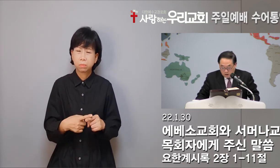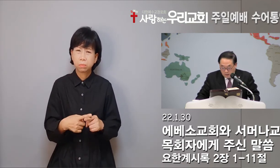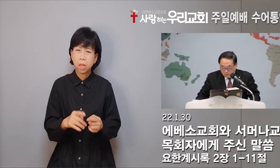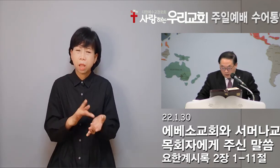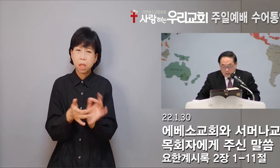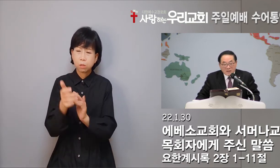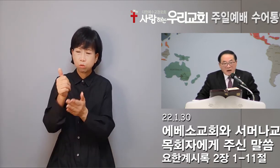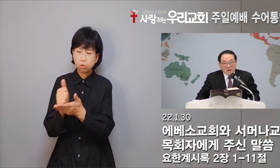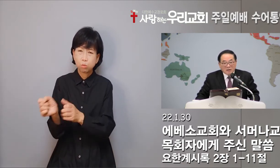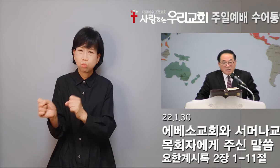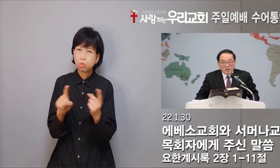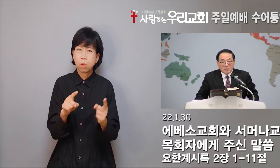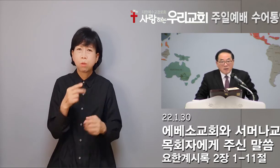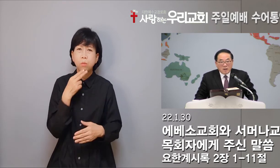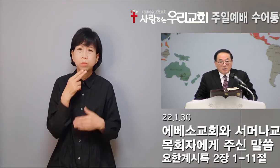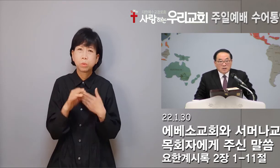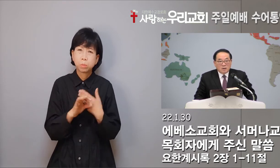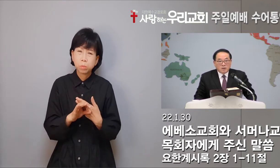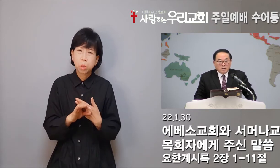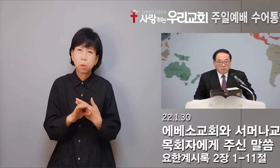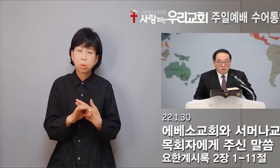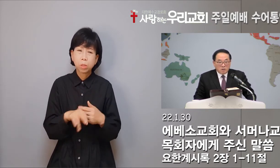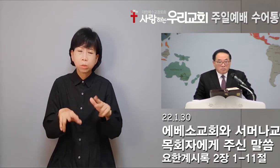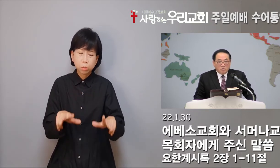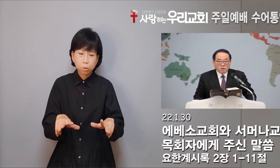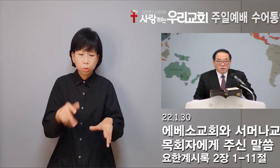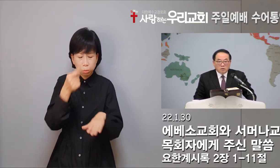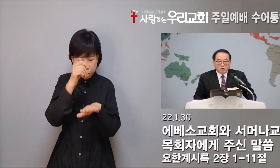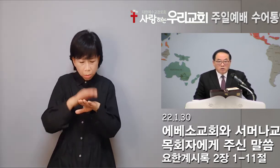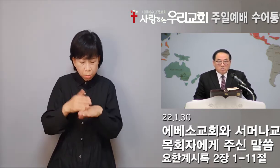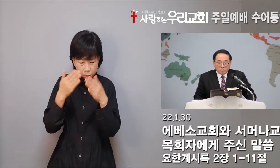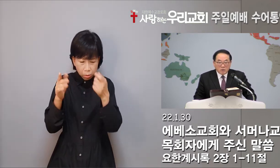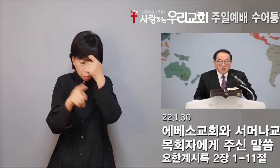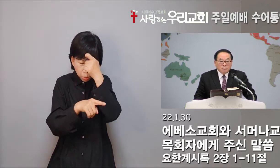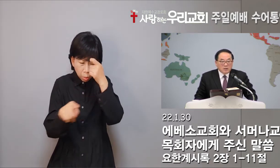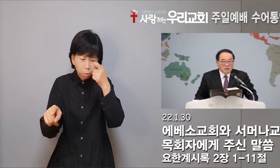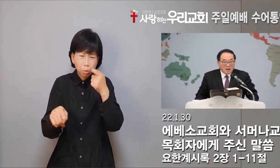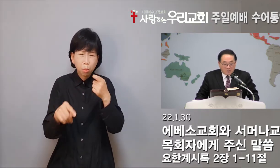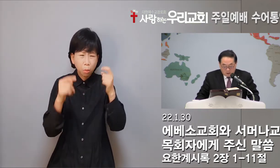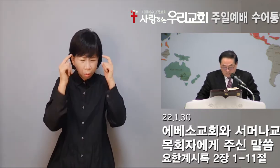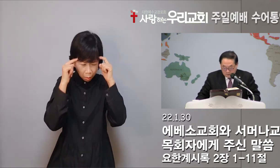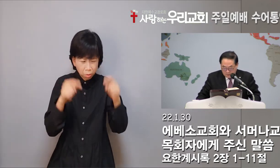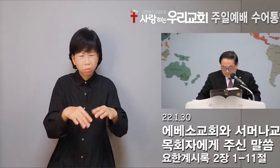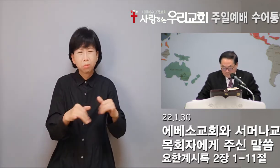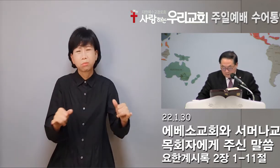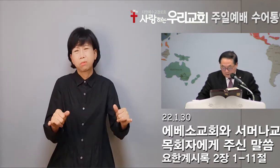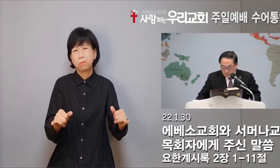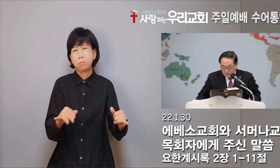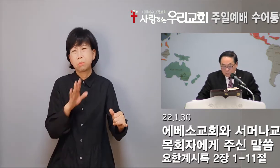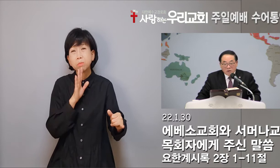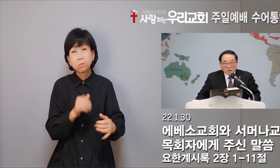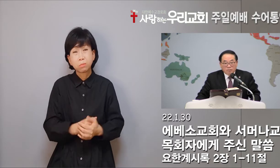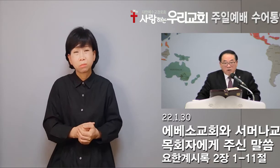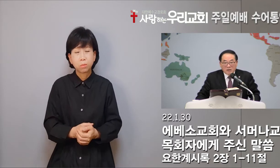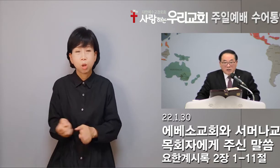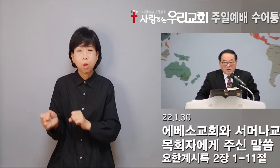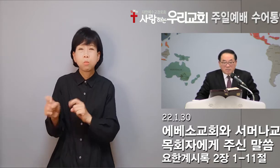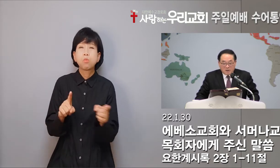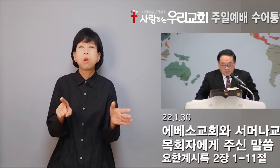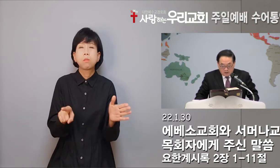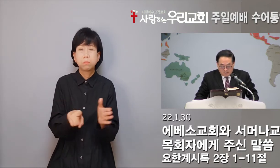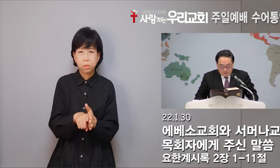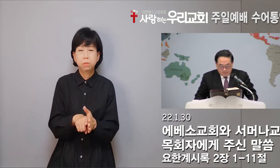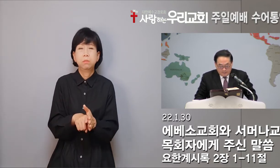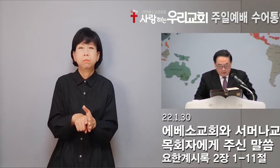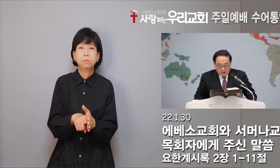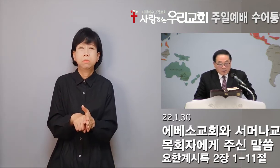만약에 예수님이 부활하시지 않았다면 여기 예배드리고 있는 모든 성도 여러분은 미련한 것입니다. 우리는 부활 신앙을